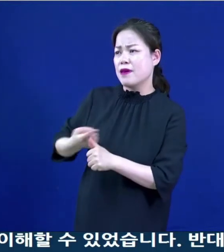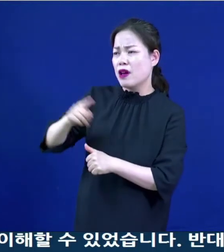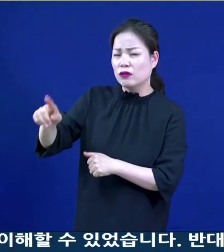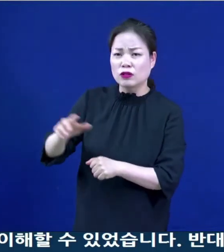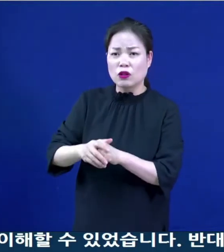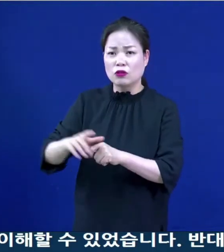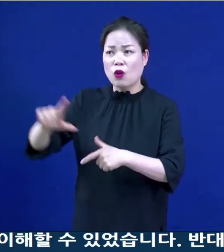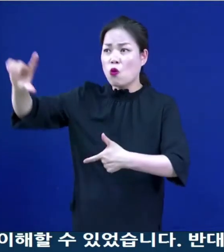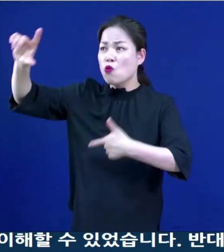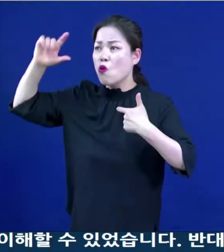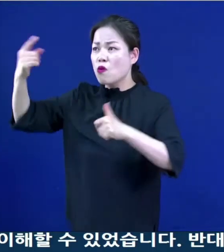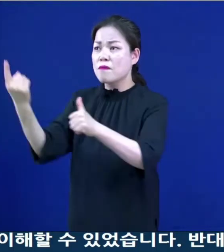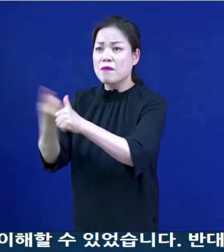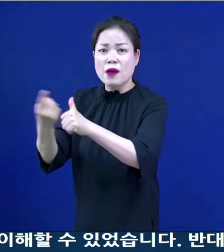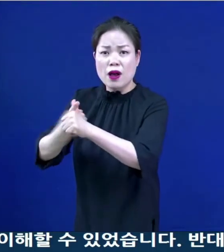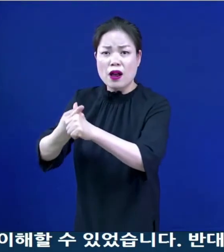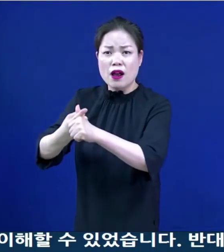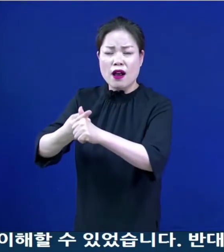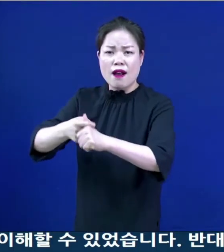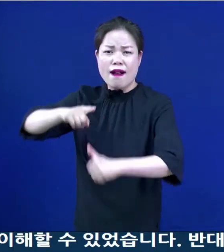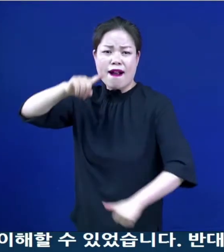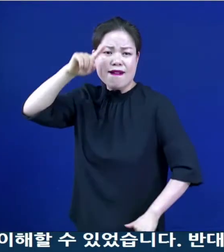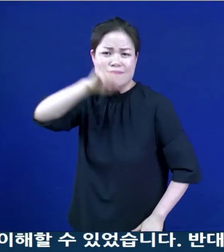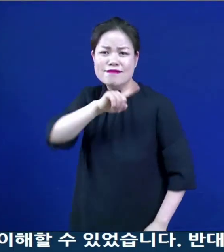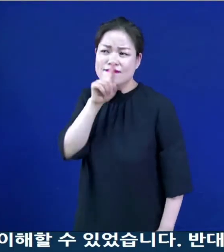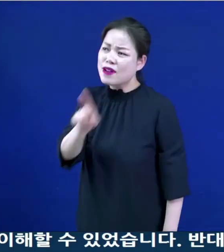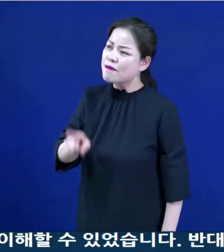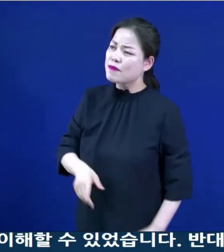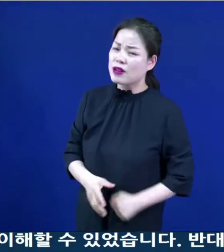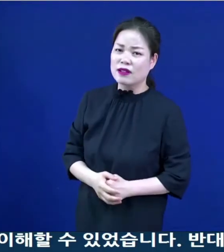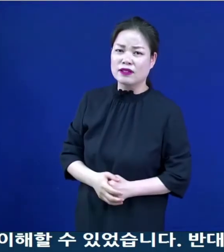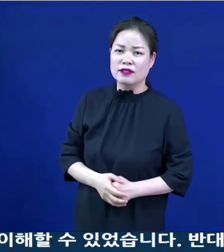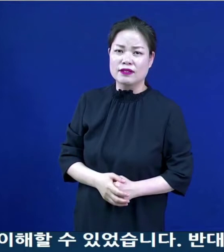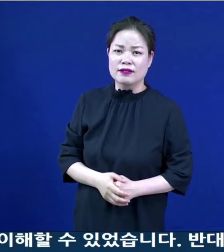비방하고요, 비방하는 내용도 악담인 거예요.